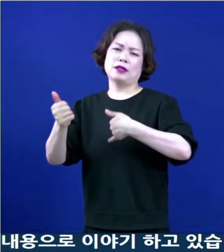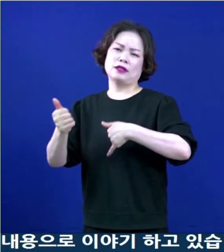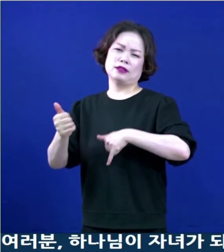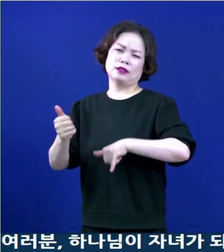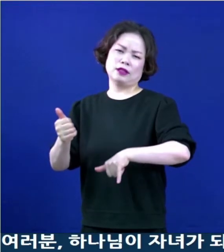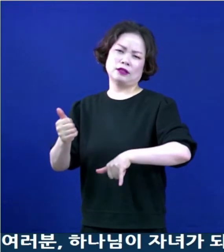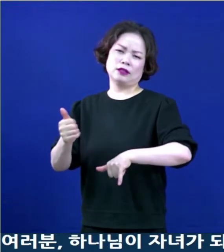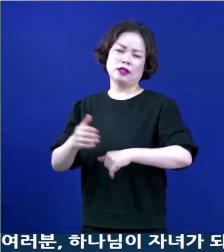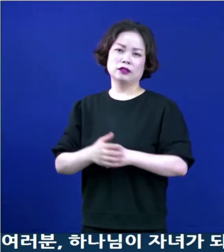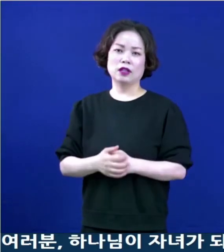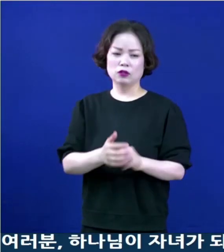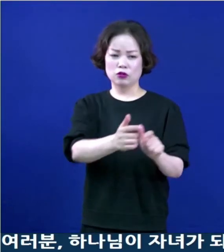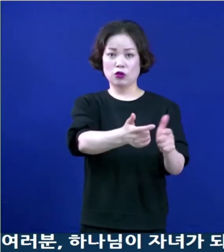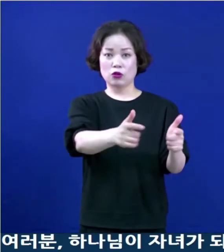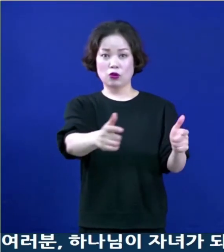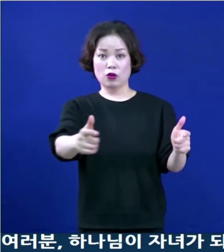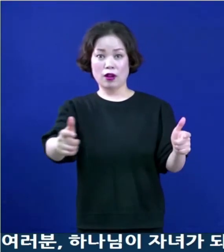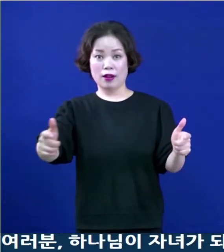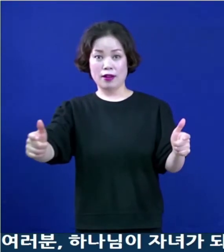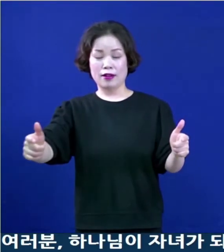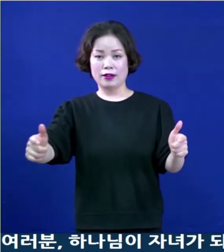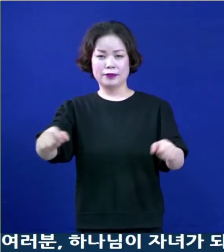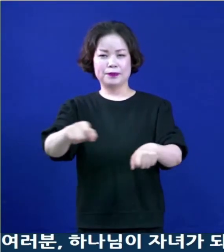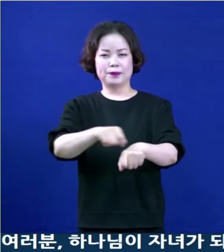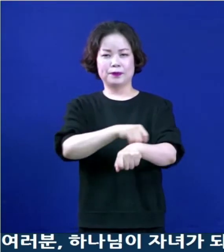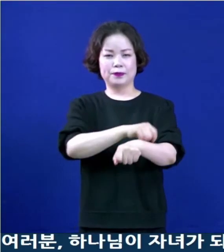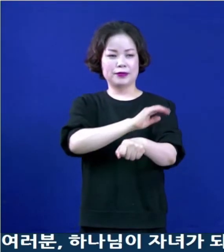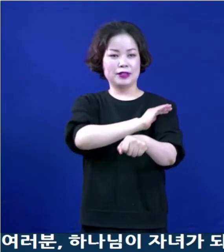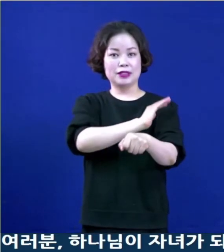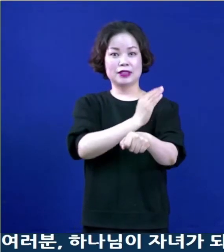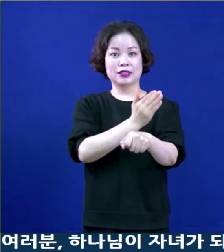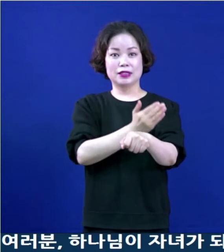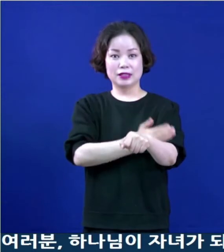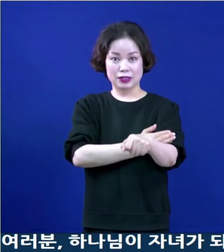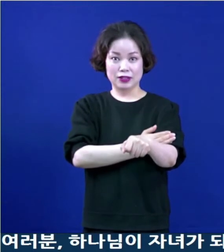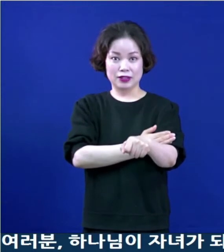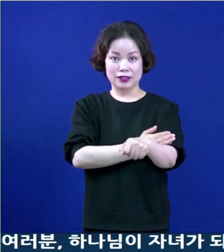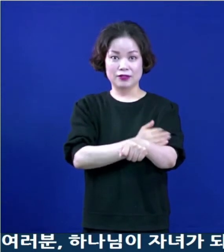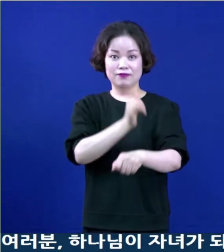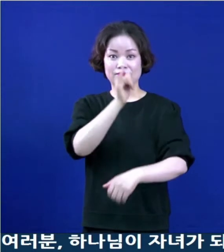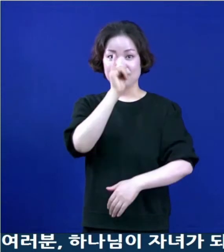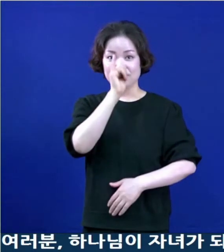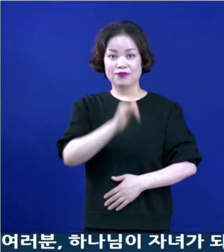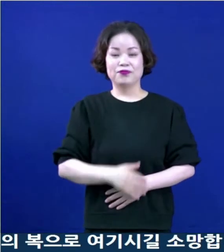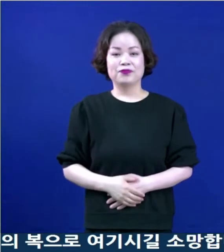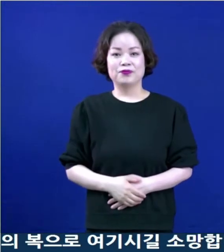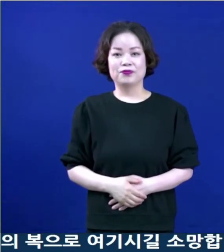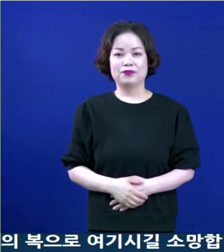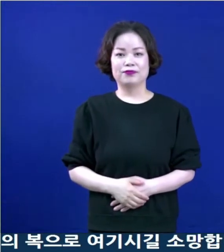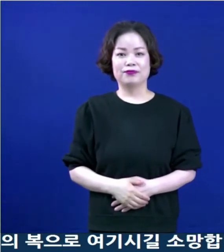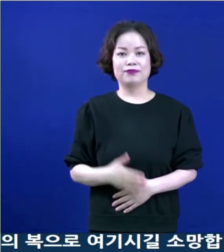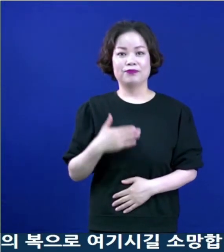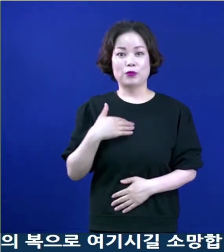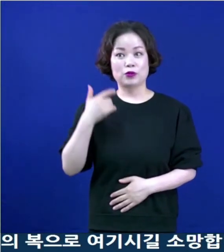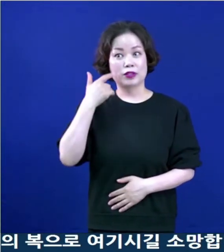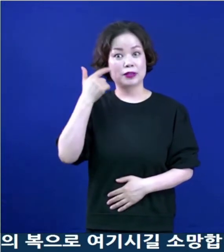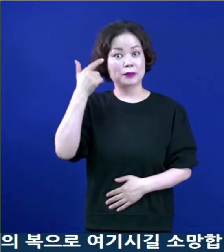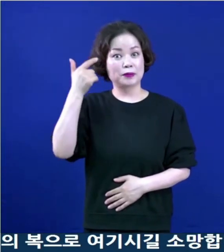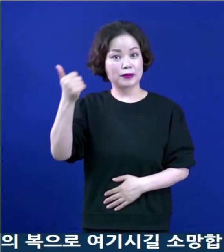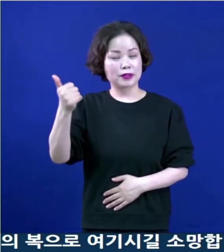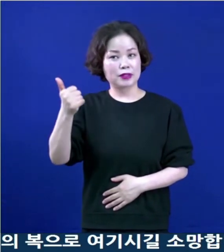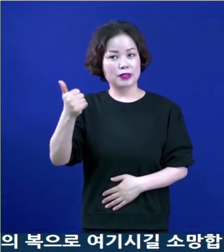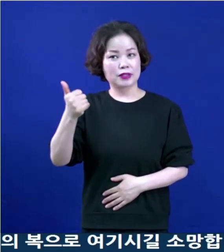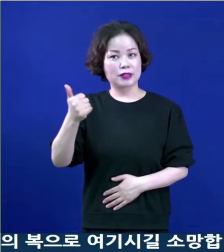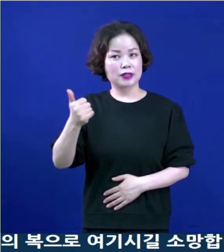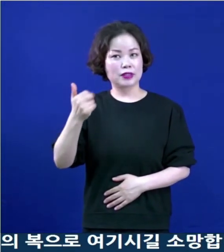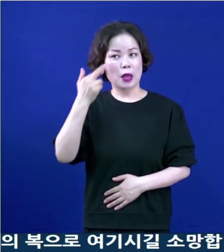것은 여러 가지 특권을 갖고 있게 되죠. 제가 이민 목회